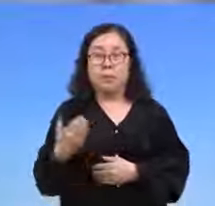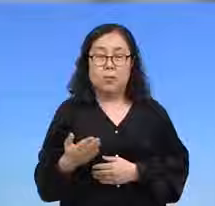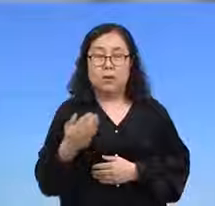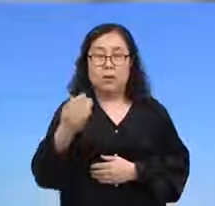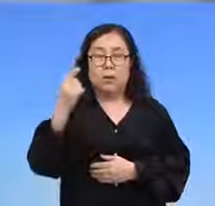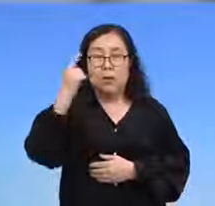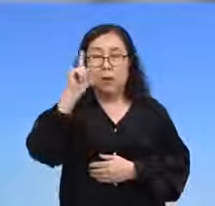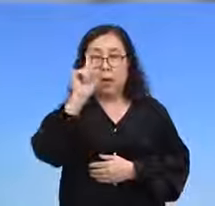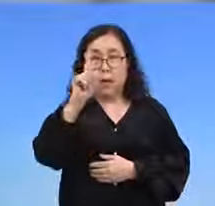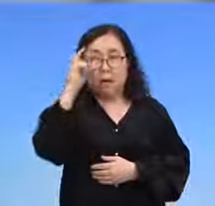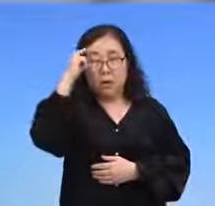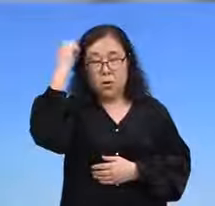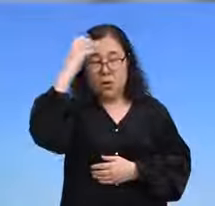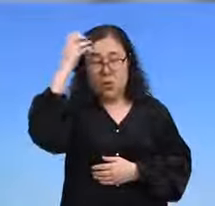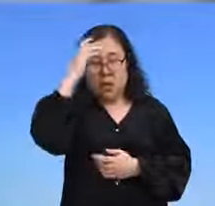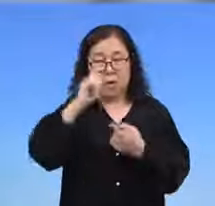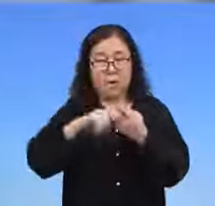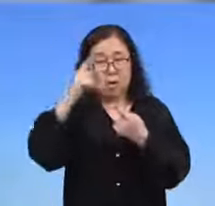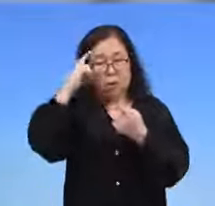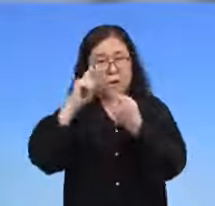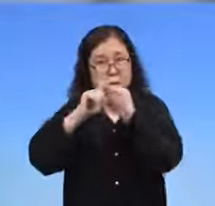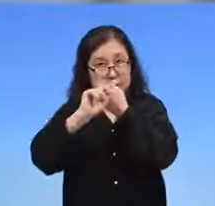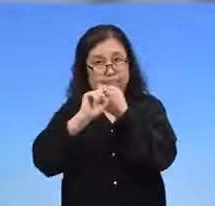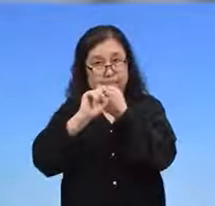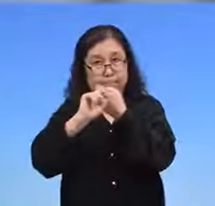여러분, 한 영혼에 대한 관심